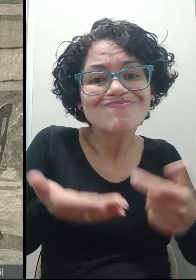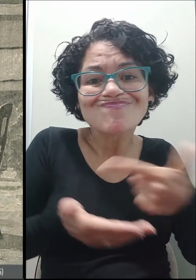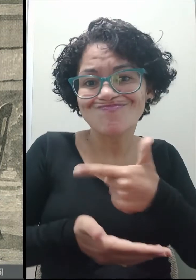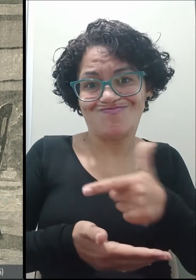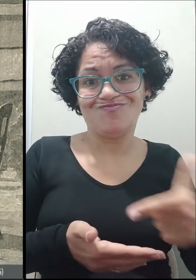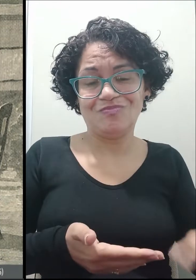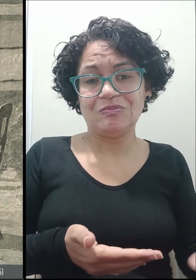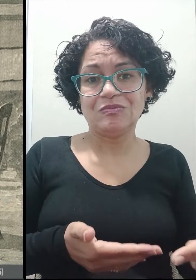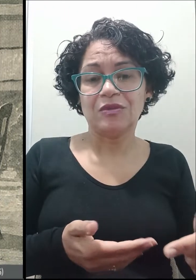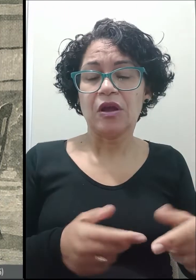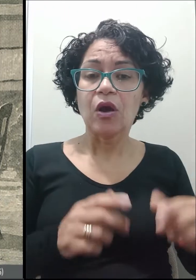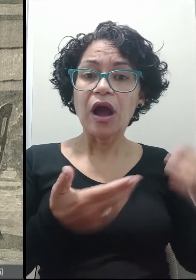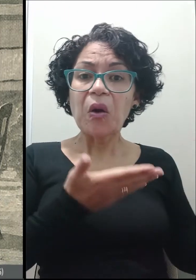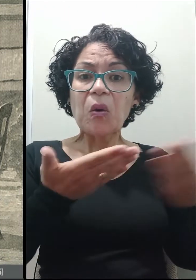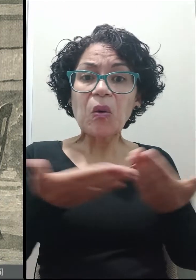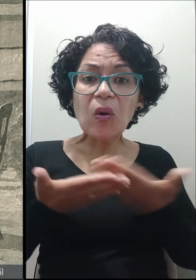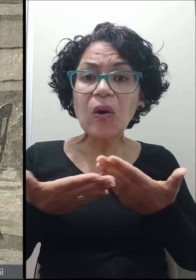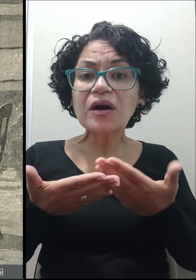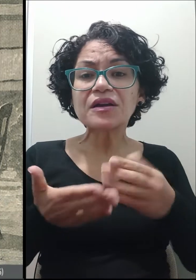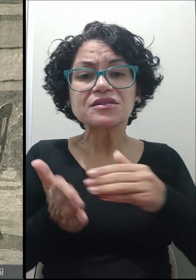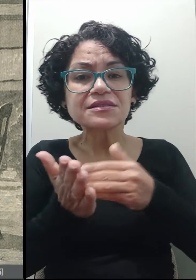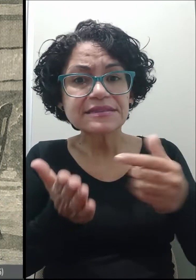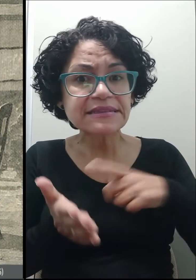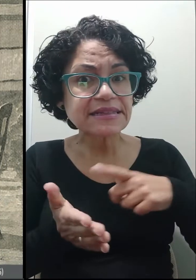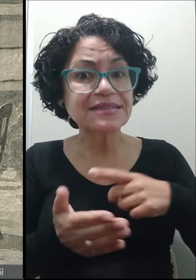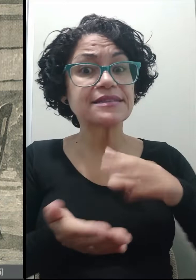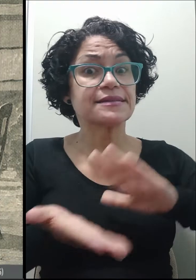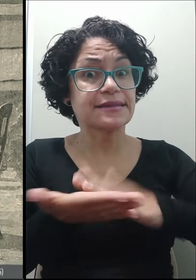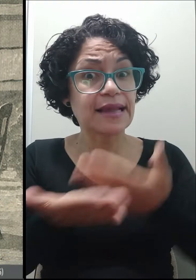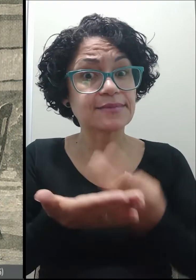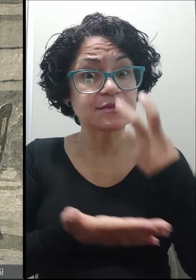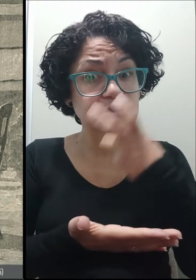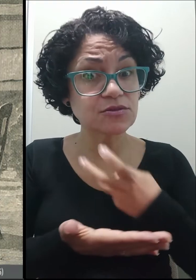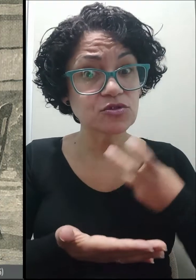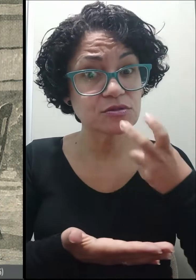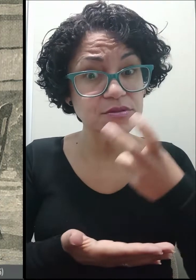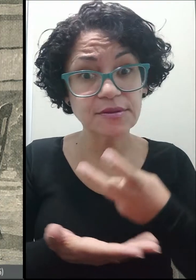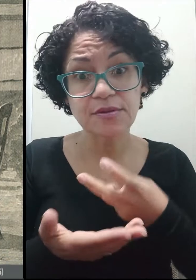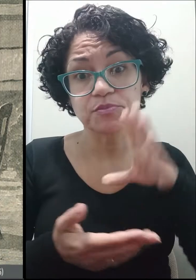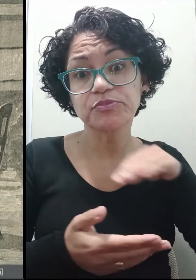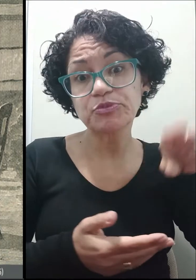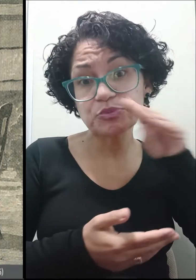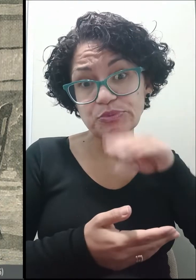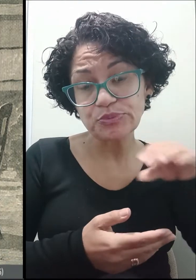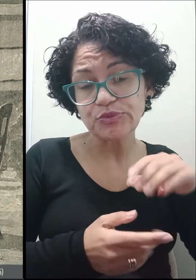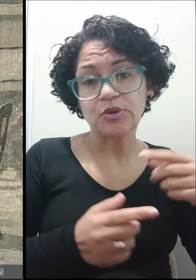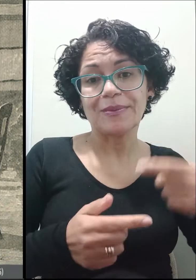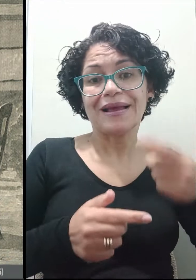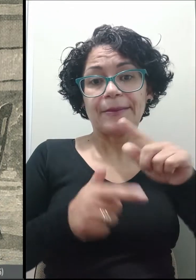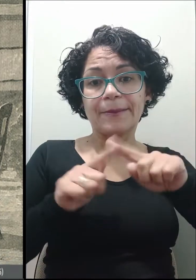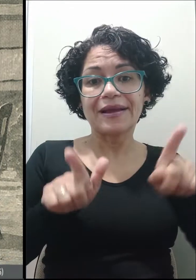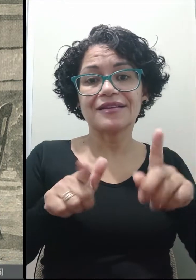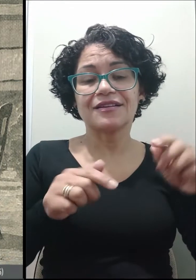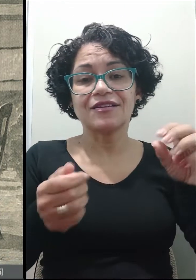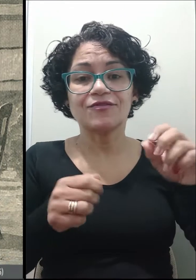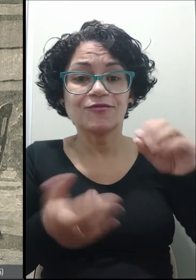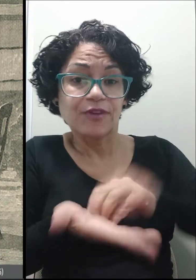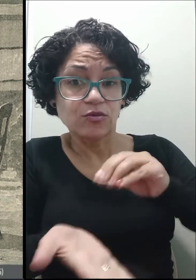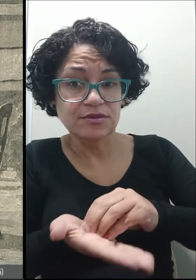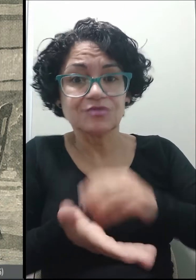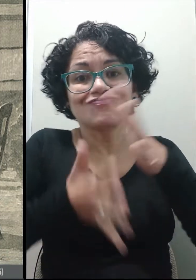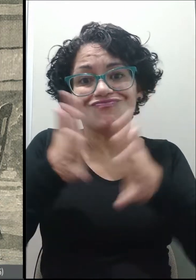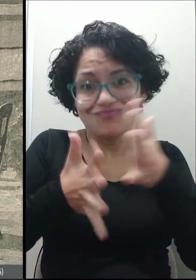remotos são de intérpretes de línguas orais que atuavam como